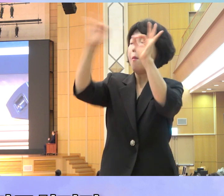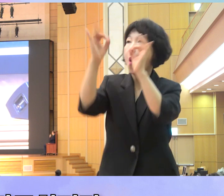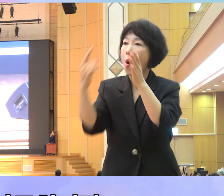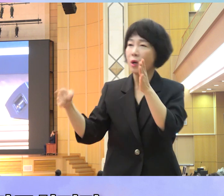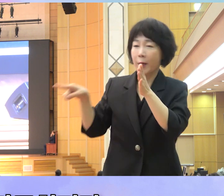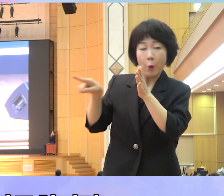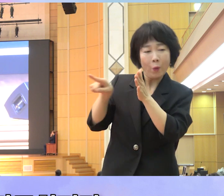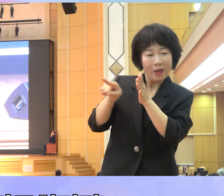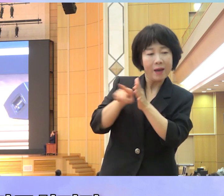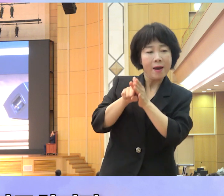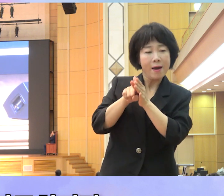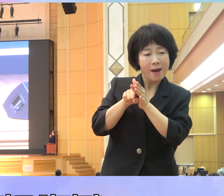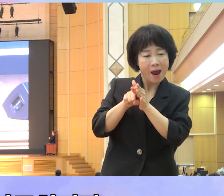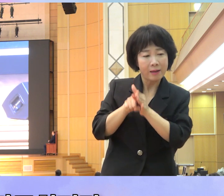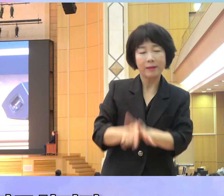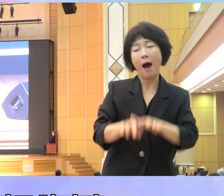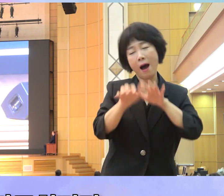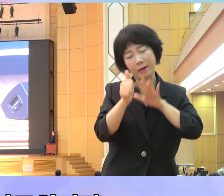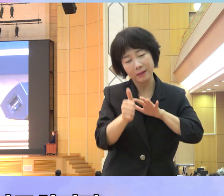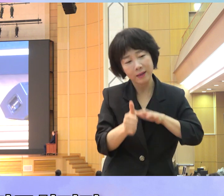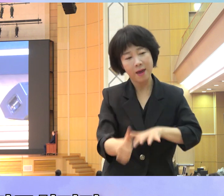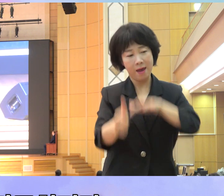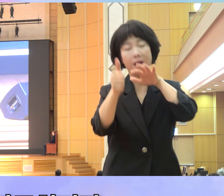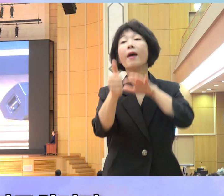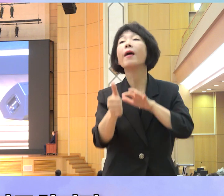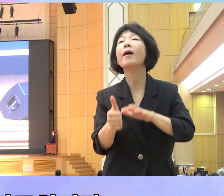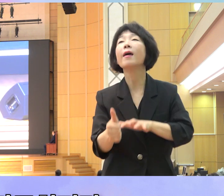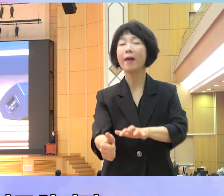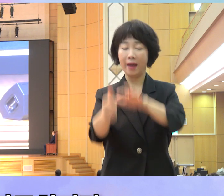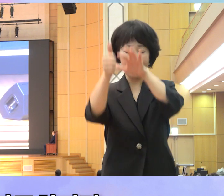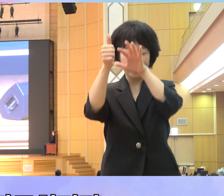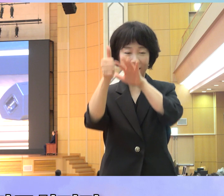그분을 보기 위해 따르네.